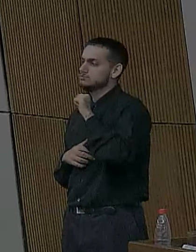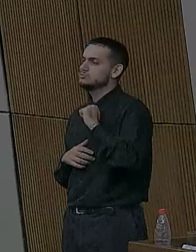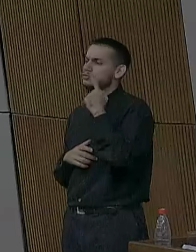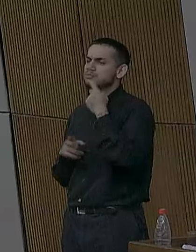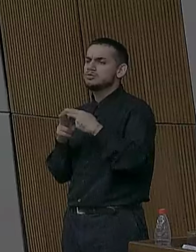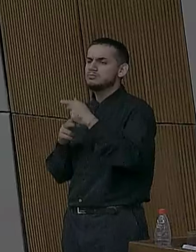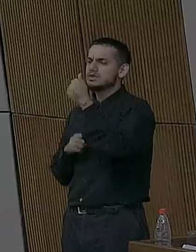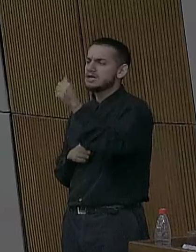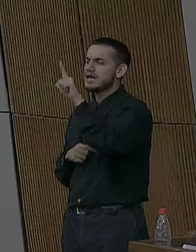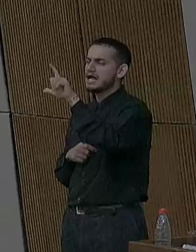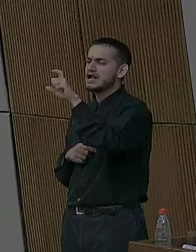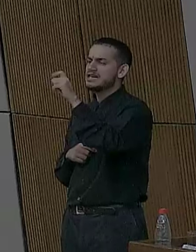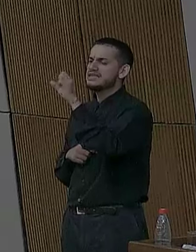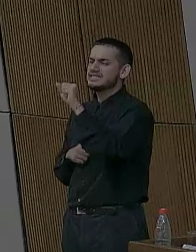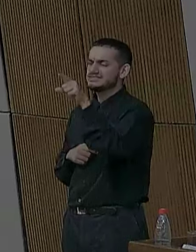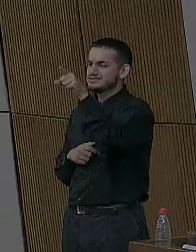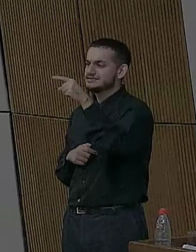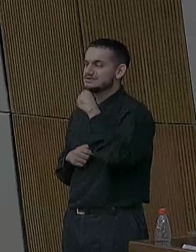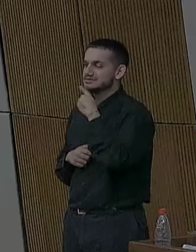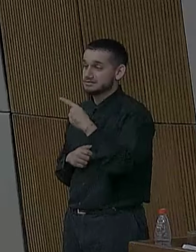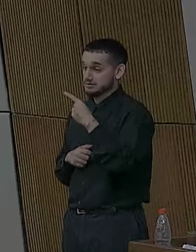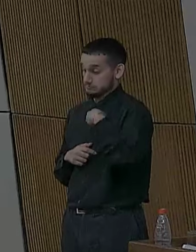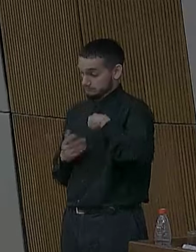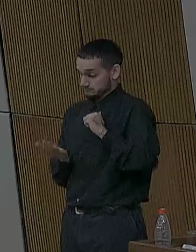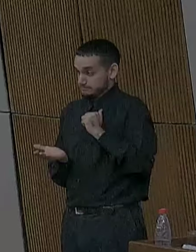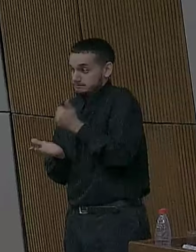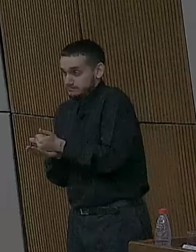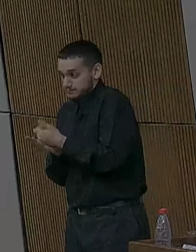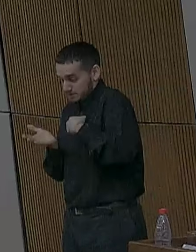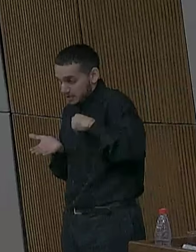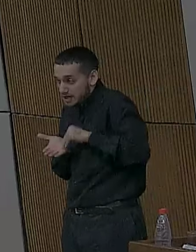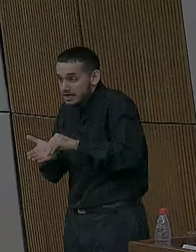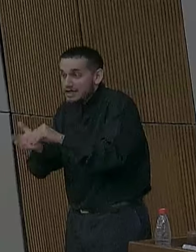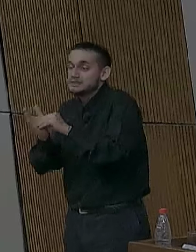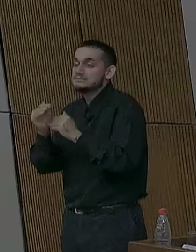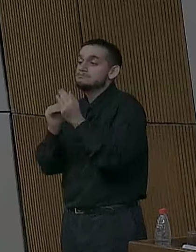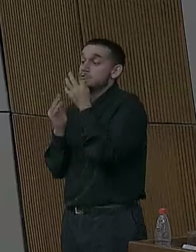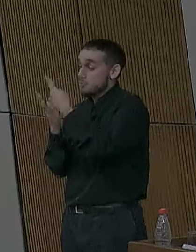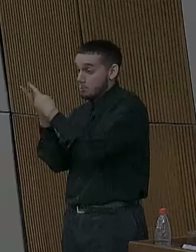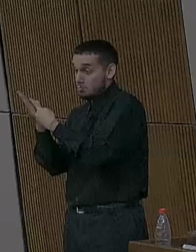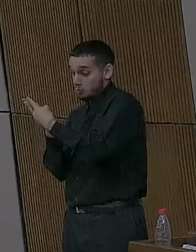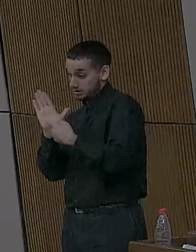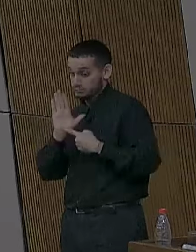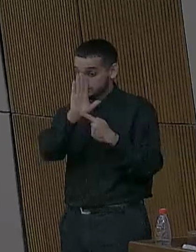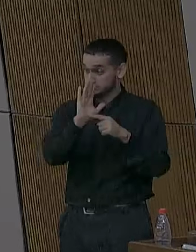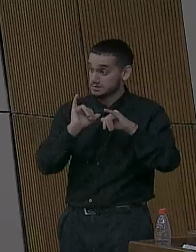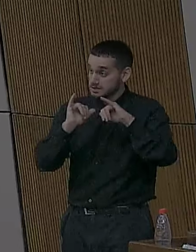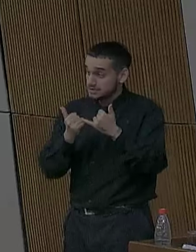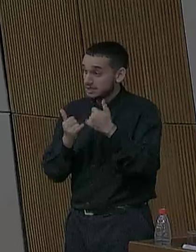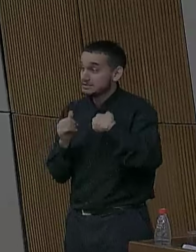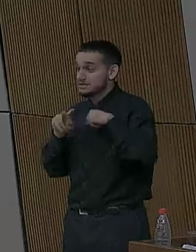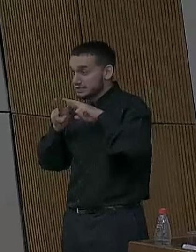Alexis en el tema de tenemos que hacer ya, pasar a esa etapa de la propuesta. Es cierto que el análisis